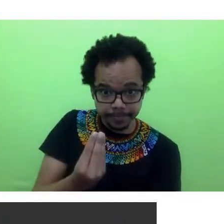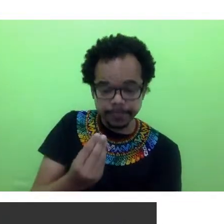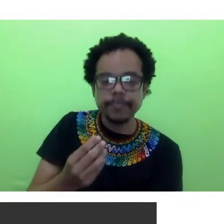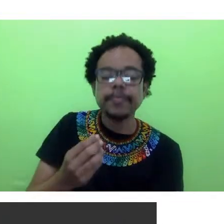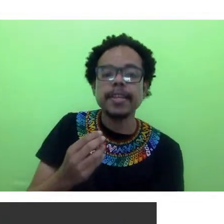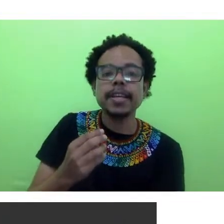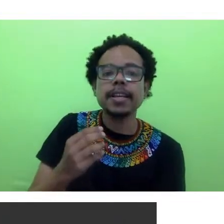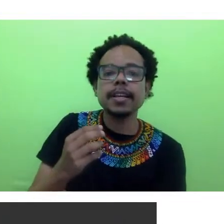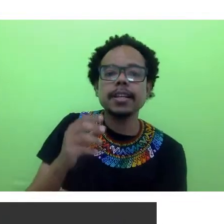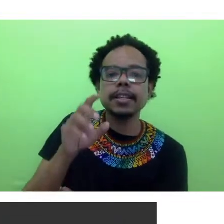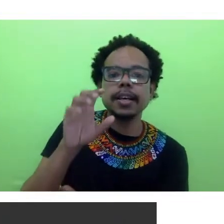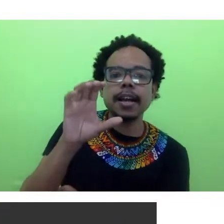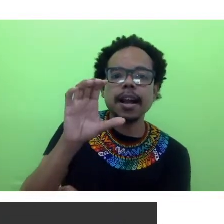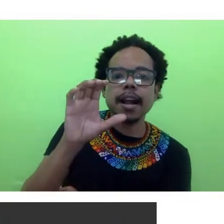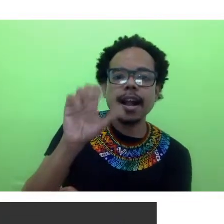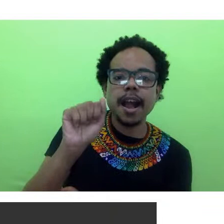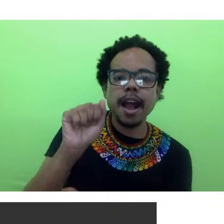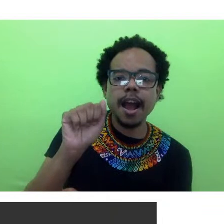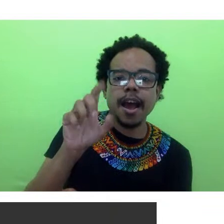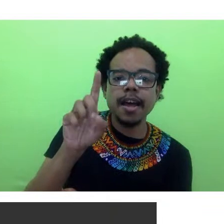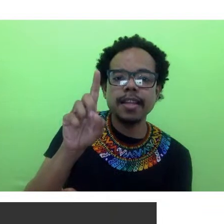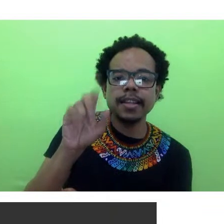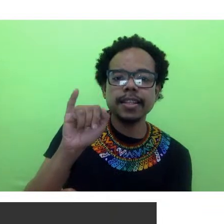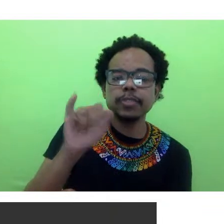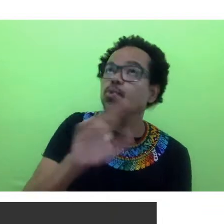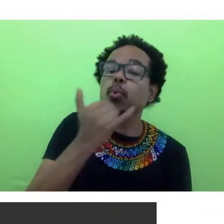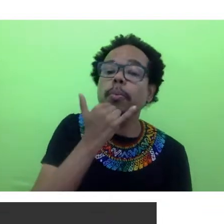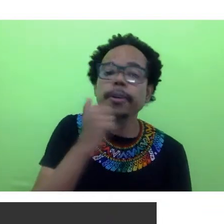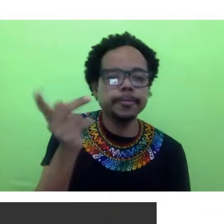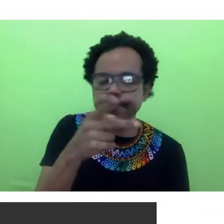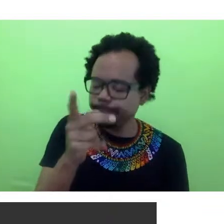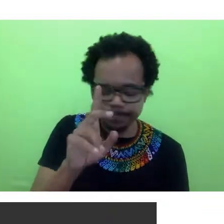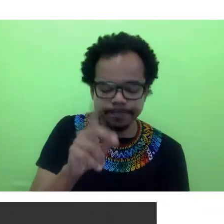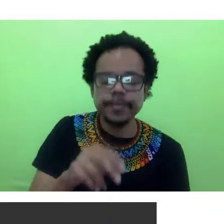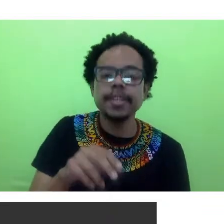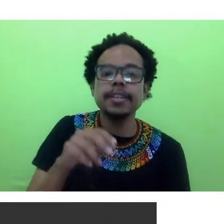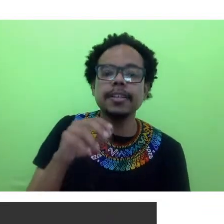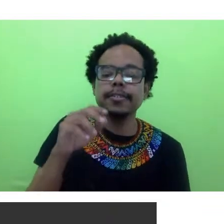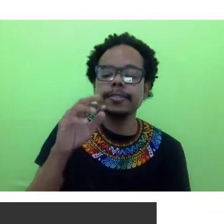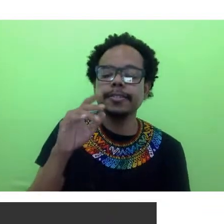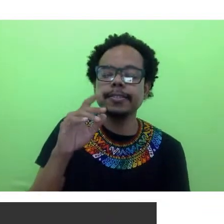do início a gente tem essa pesquisa por exemplo tem o